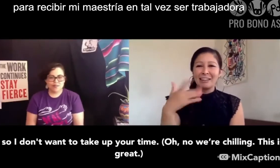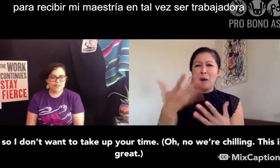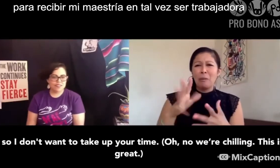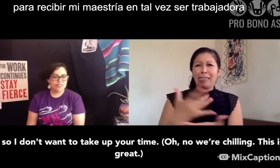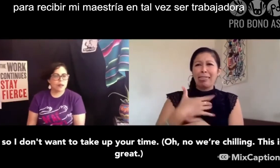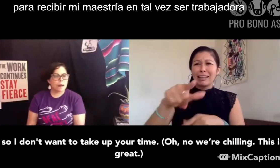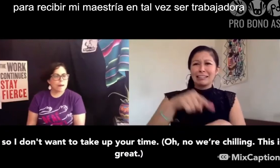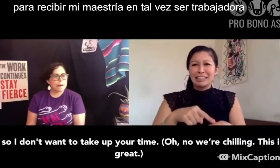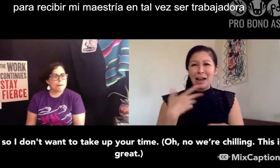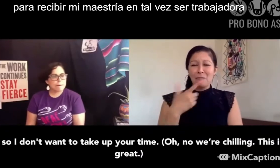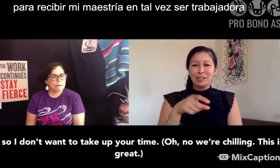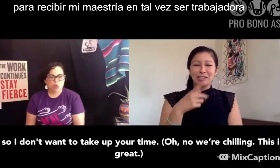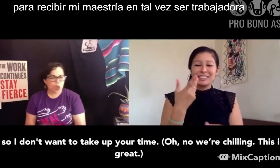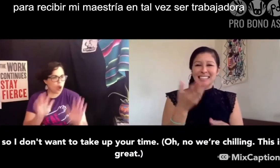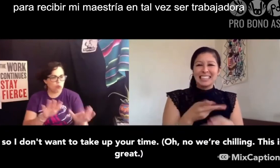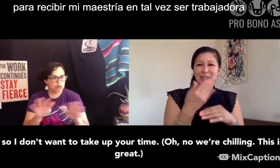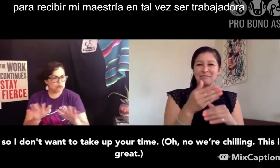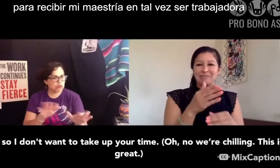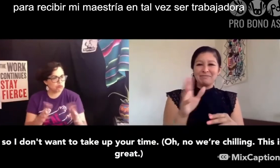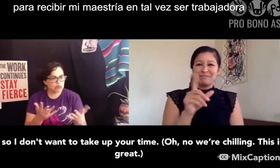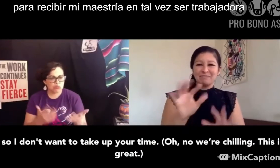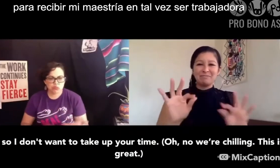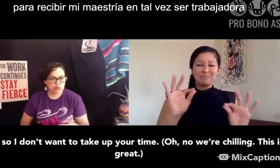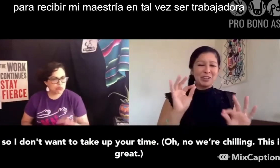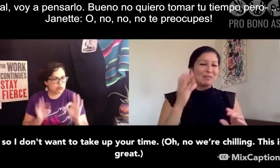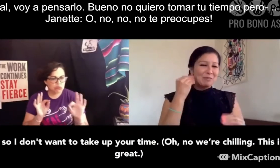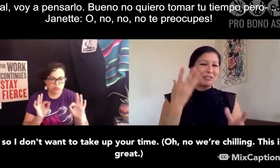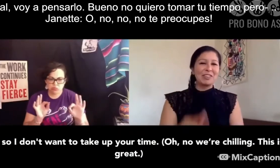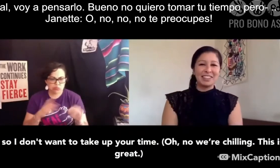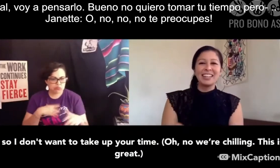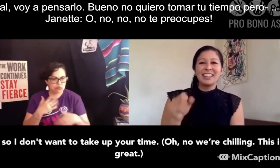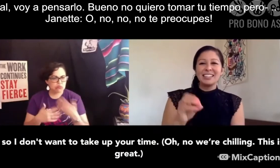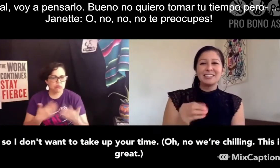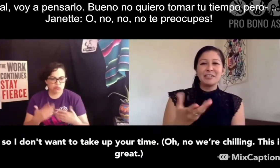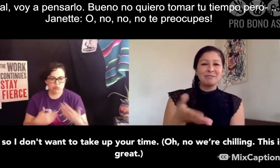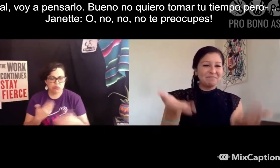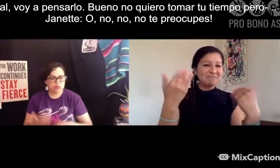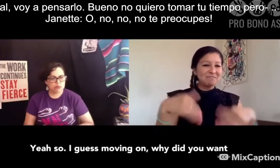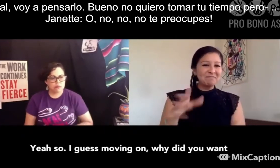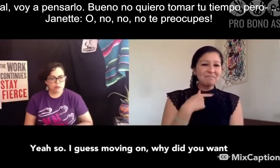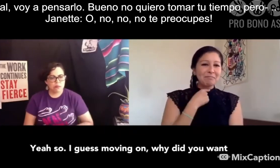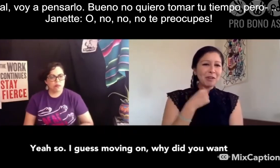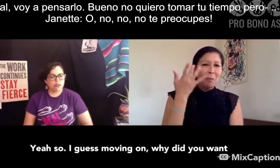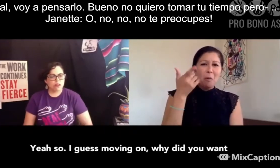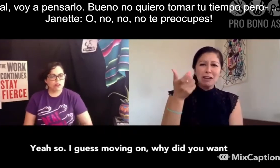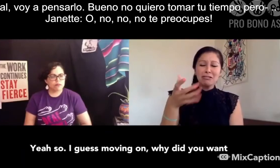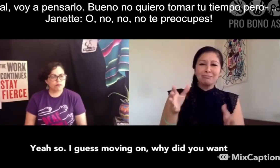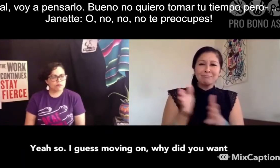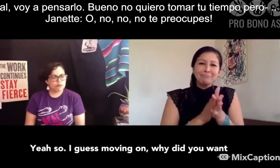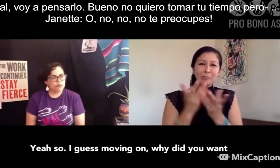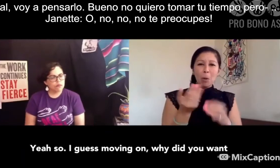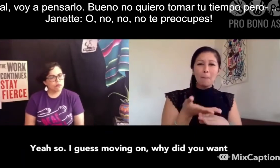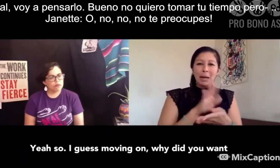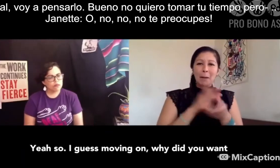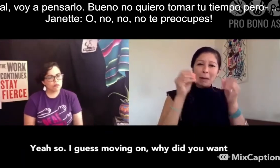la escuela para recibir mi maestría en tal vez ser trabajadora social. Voy a pensarlo. Bueno. Bueno, no quiero tomar